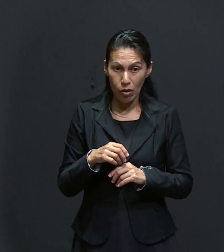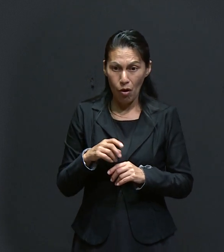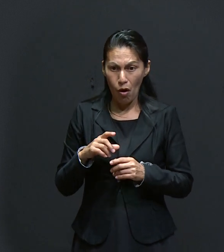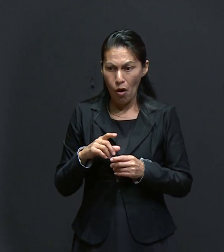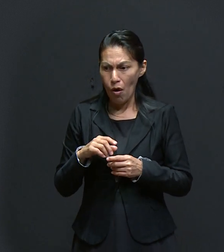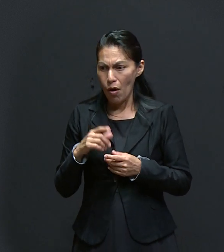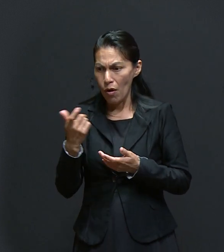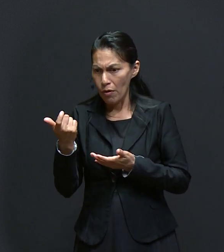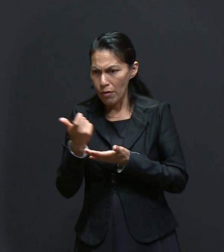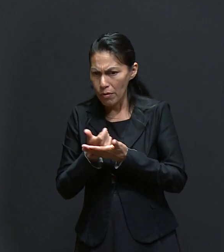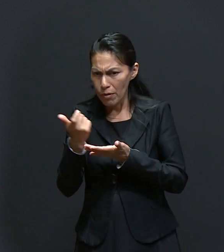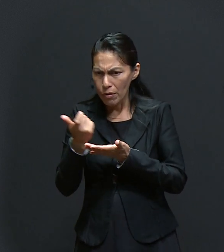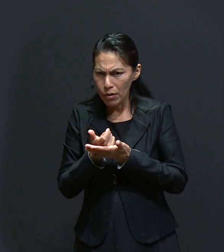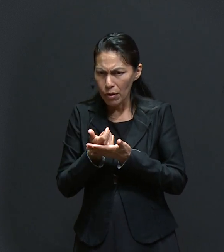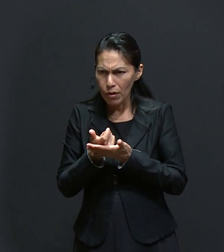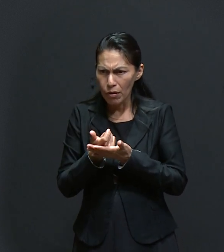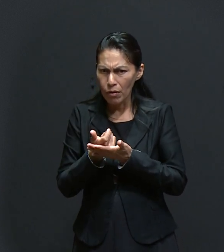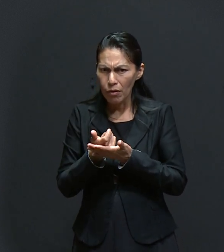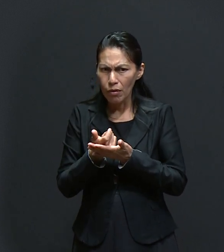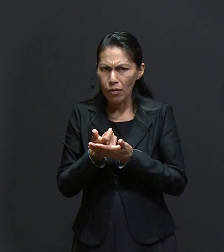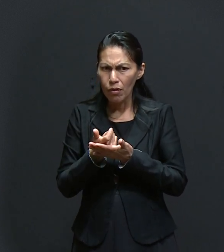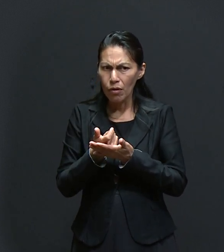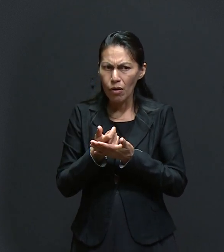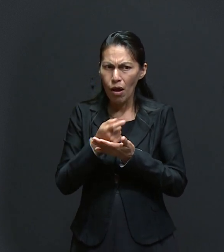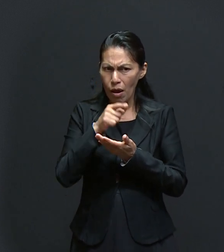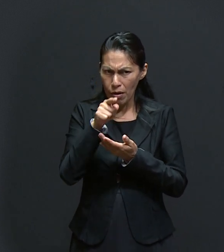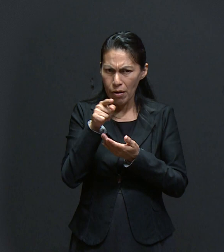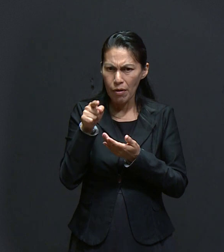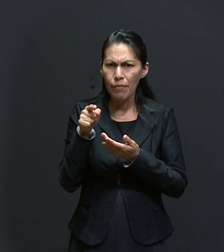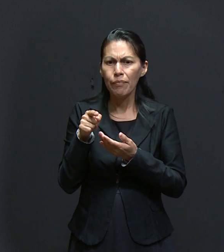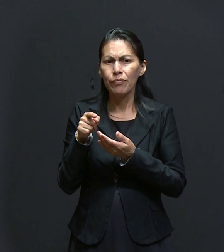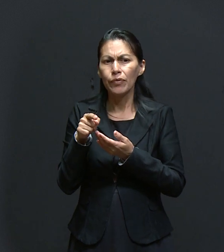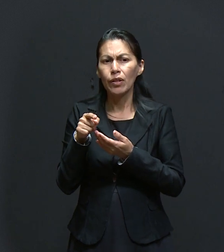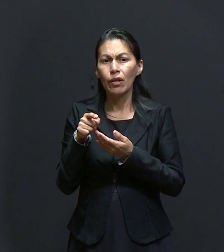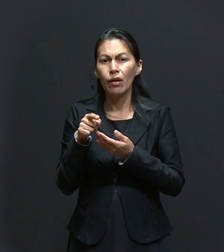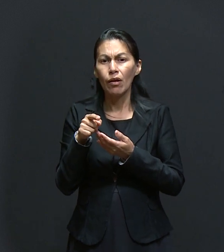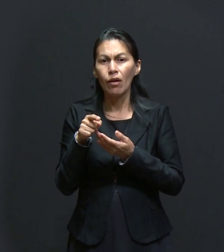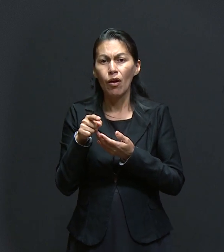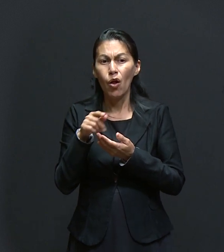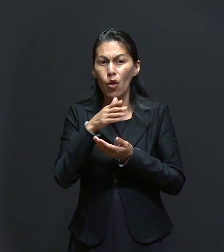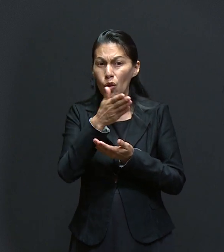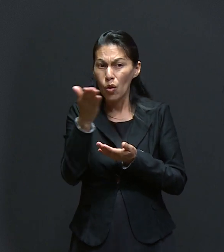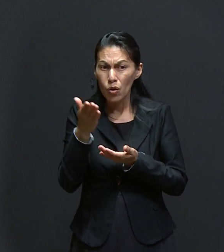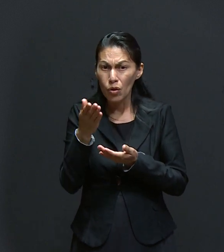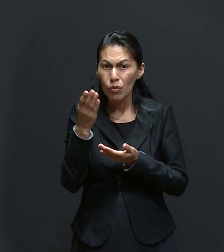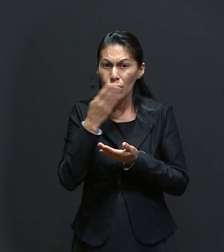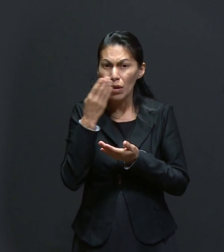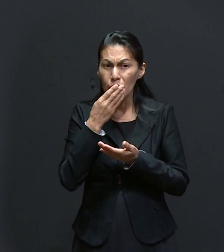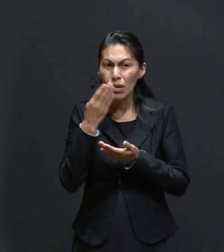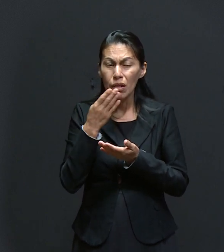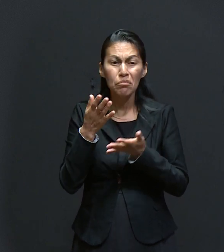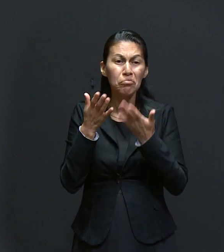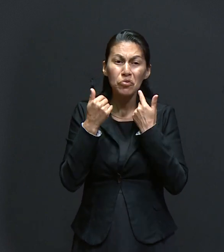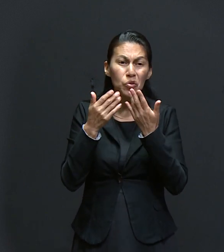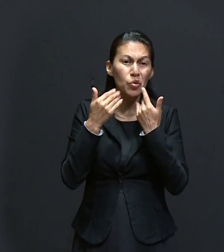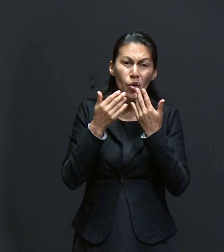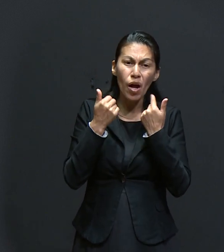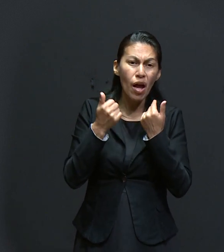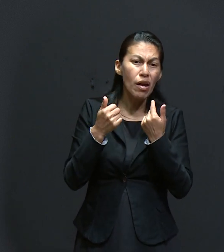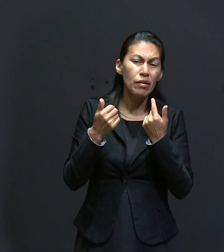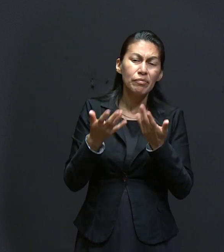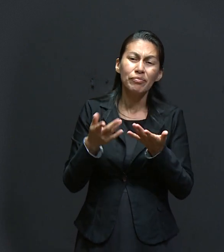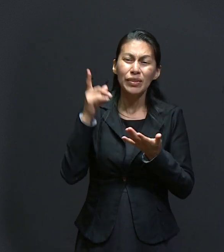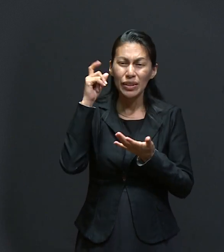y todos están buscando a dios y cuando acudieron buscaron en centros de bíblicos para comprar biblias